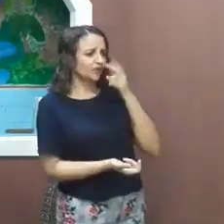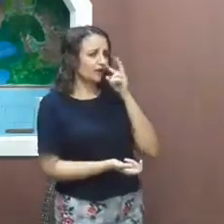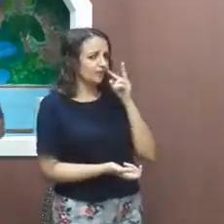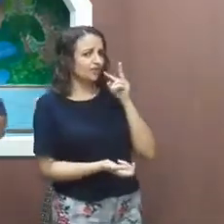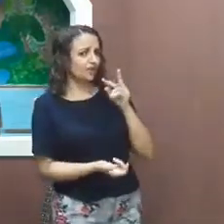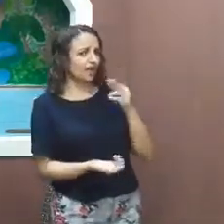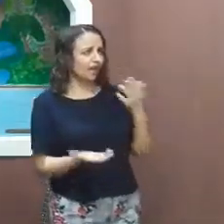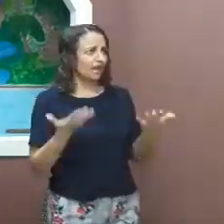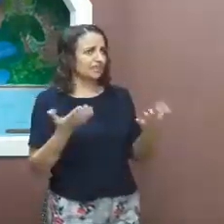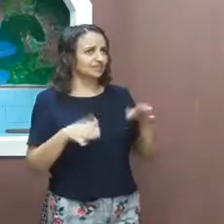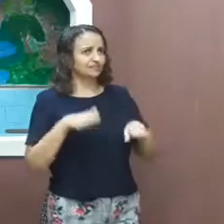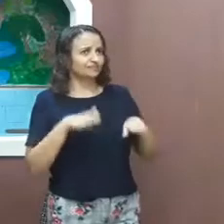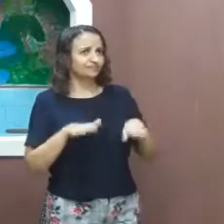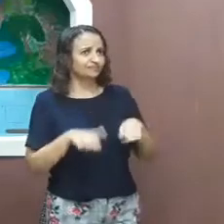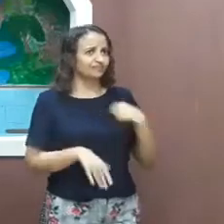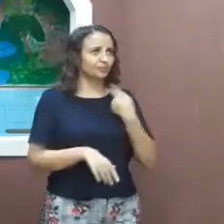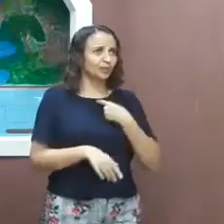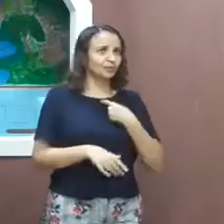vezes nós